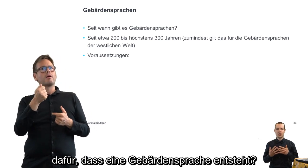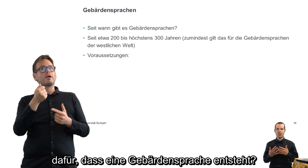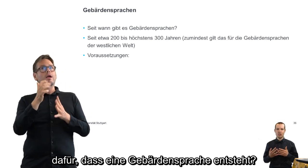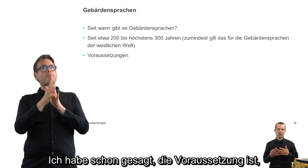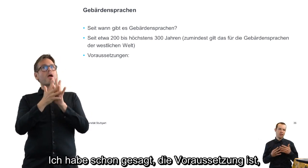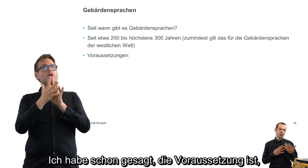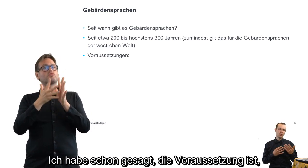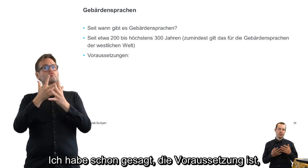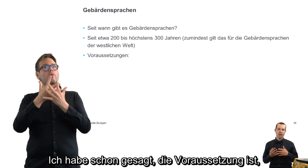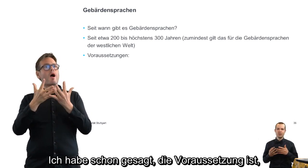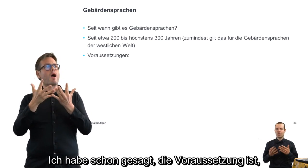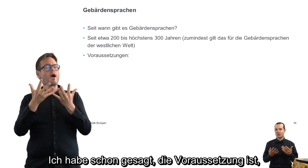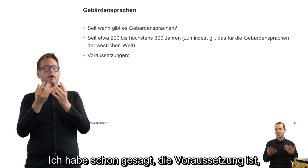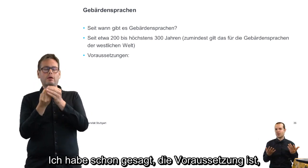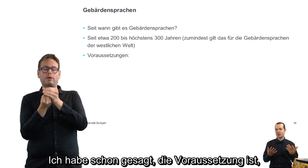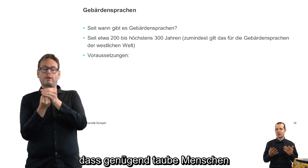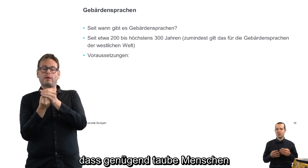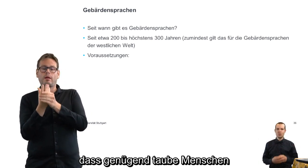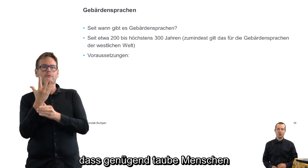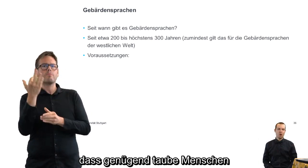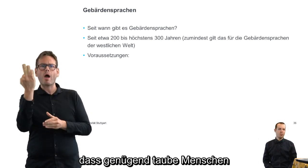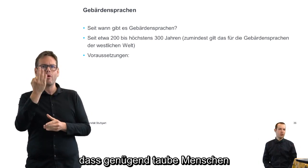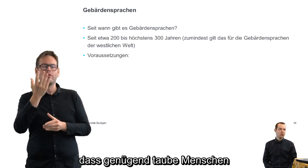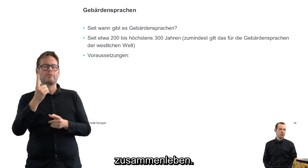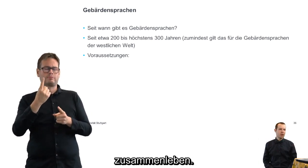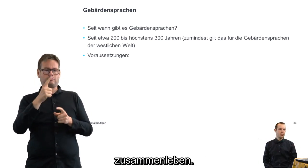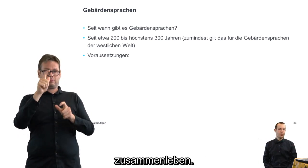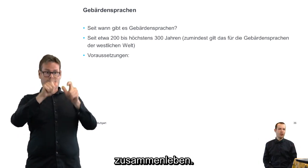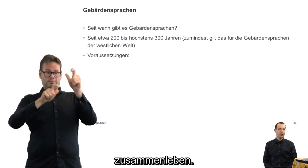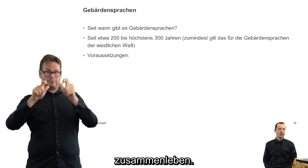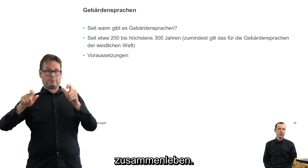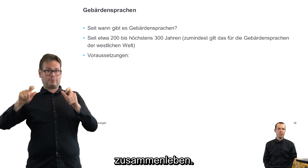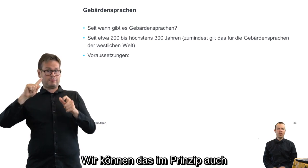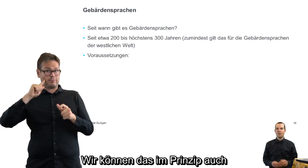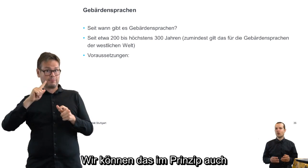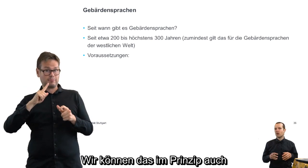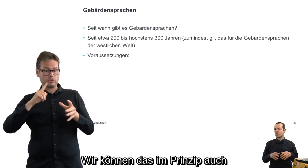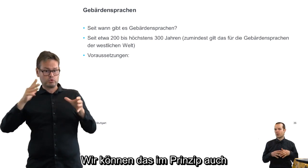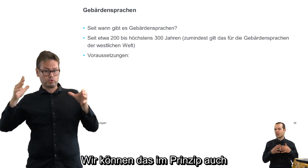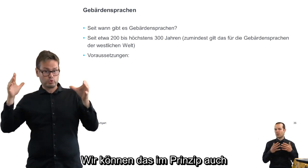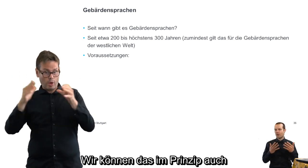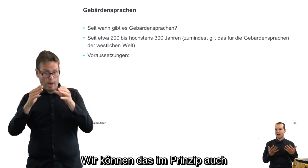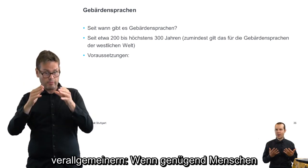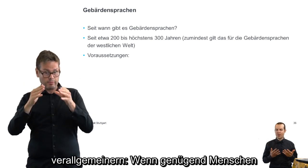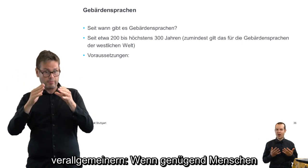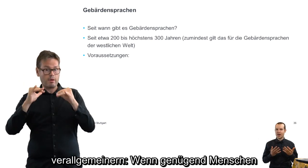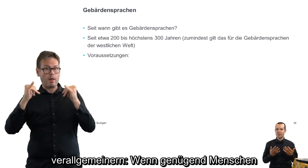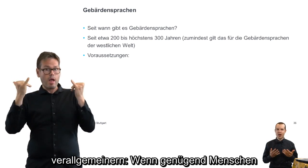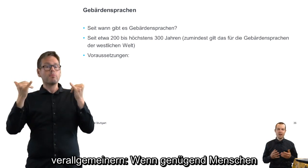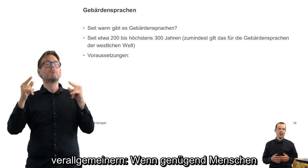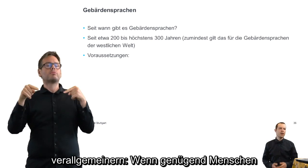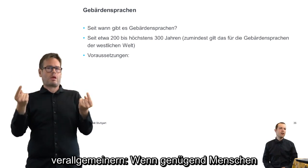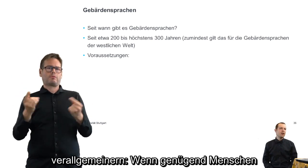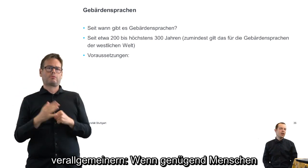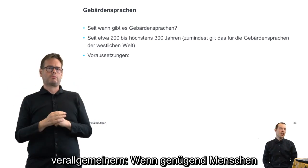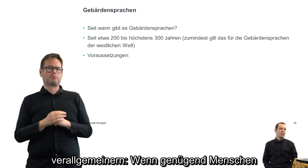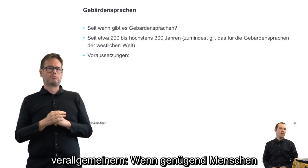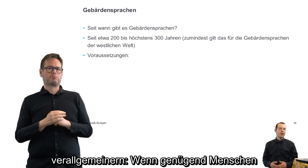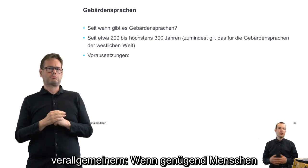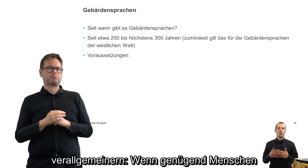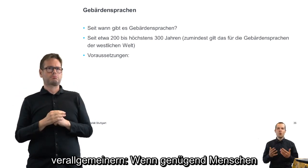Gebärdensprache entsteht? Ich habe es schon gesagt, die Voraussetzung ist, dass genügend taube Menschen zusammenleben. Wir können das im Prinzip auch verallgemeinern.